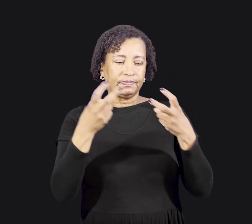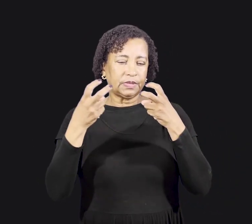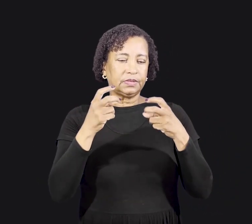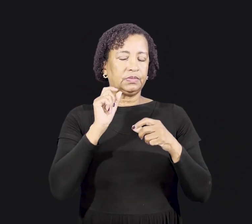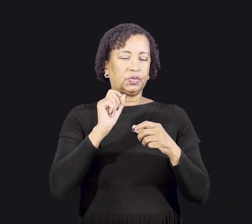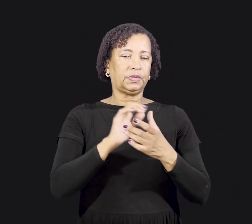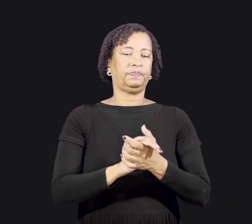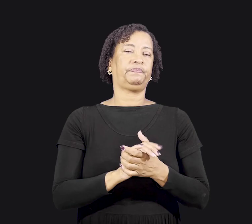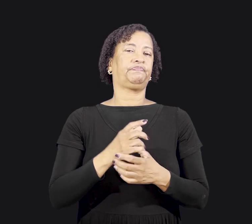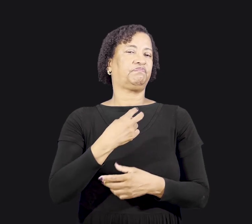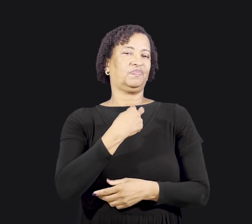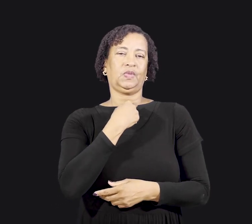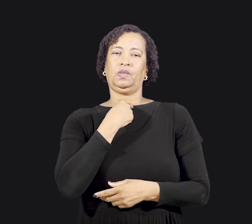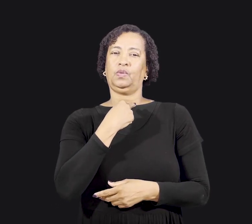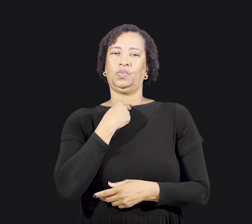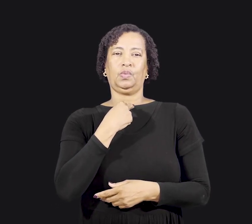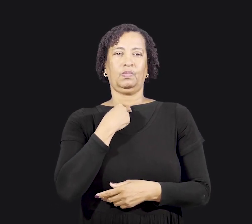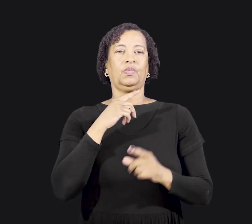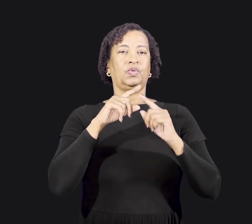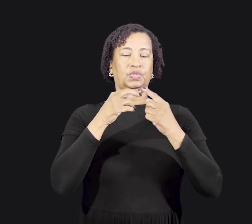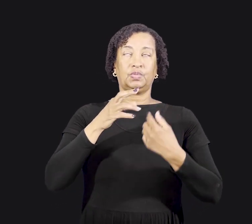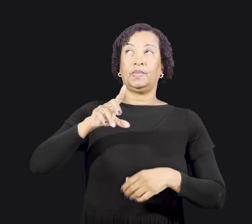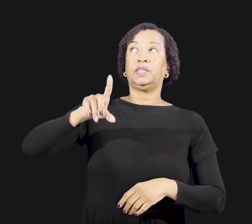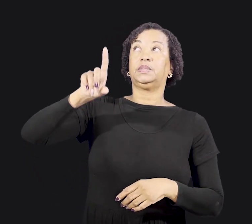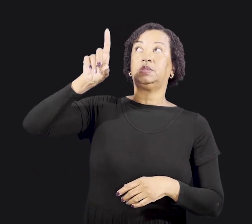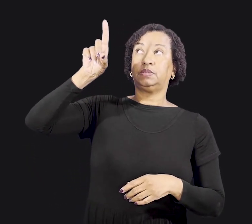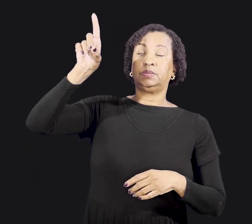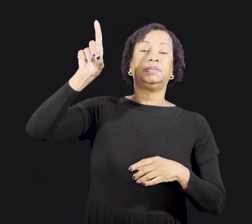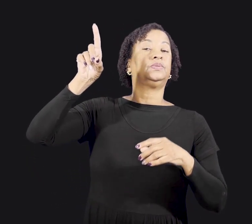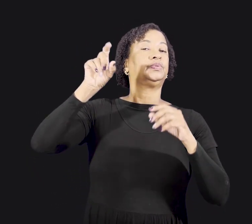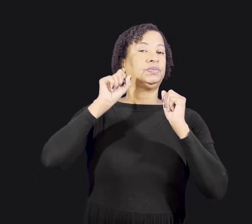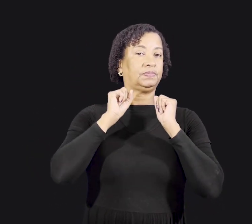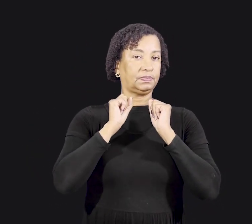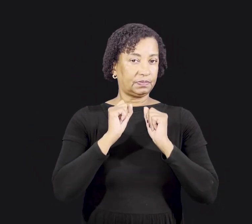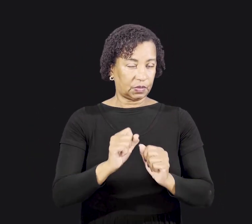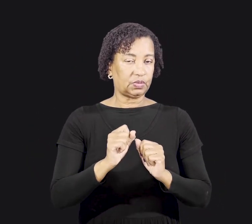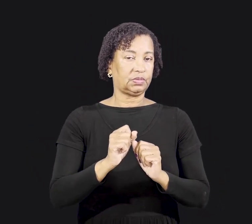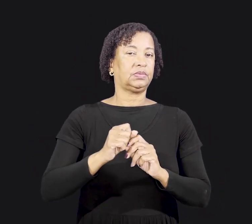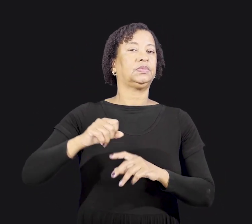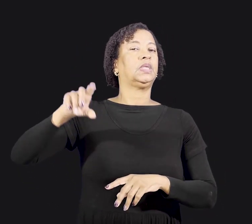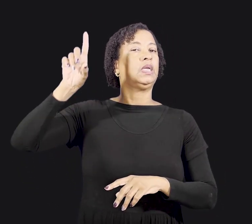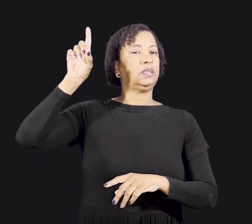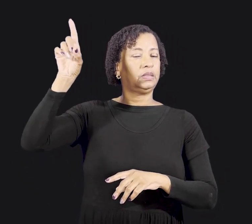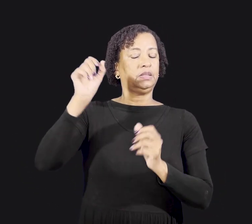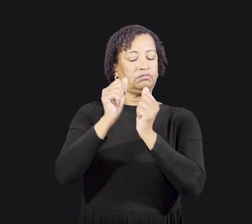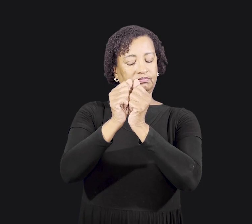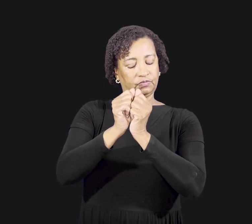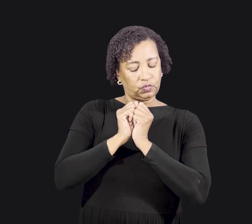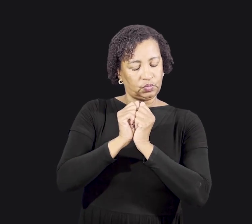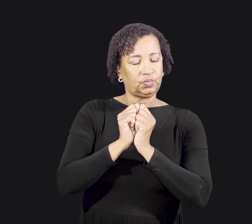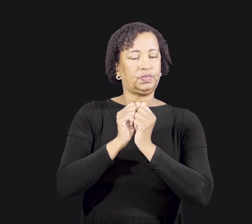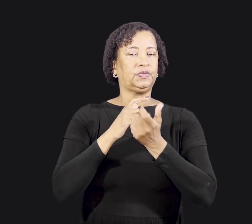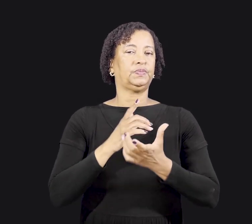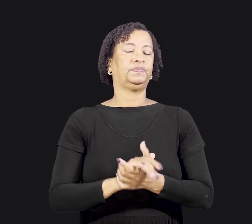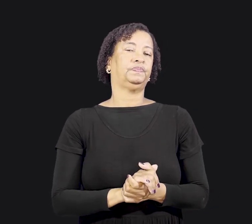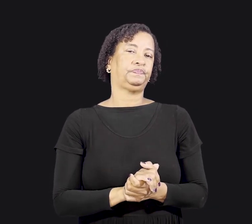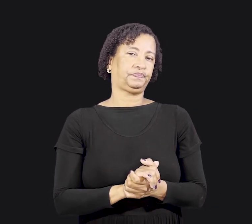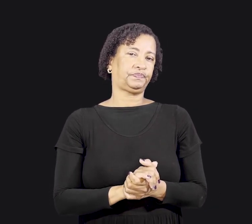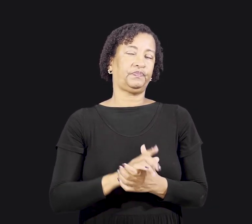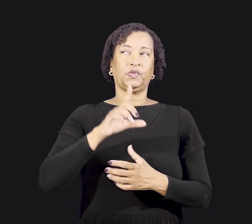perceber o seguinte: eu não posso, mas ele pode, e ele está comigo. E